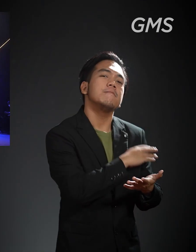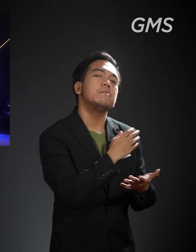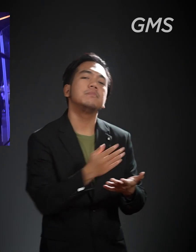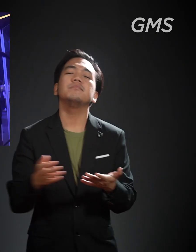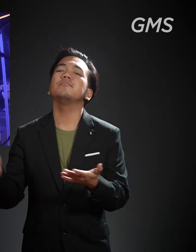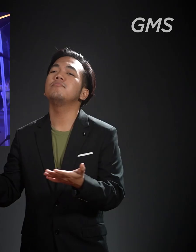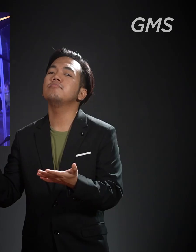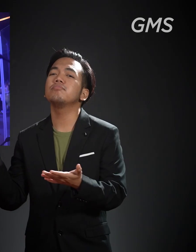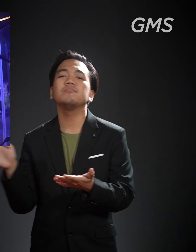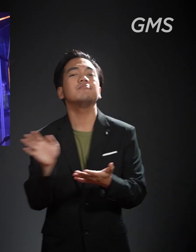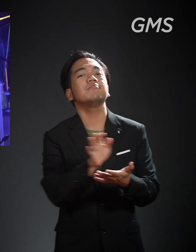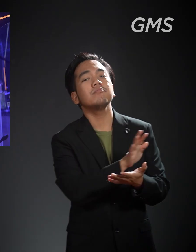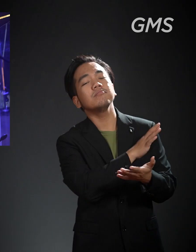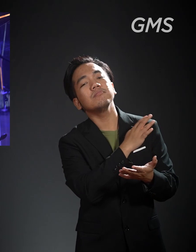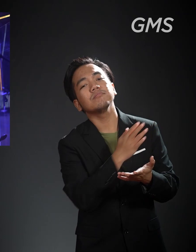kirama raya